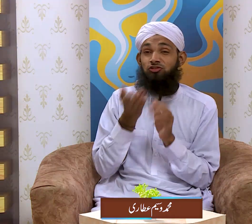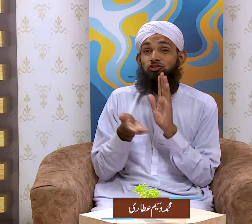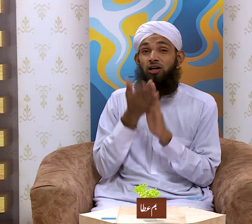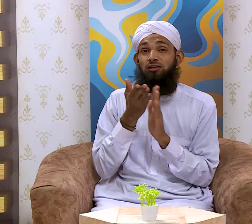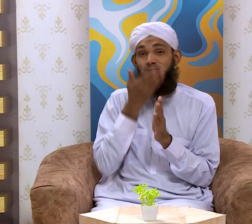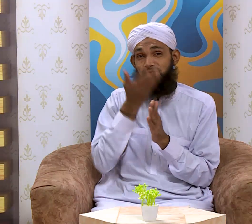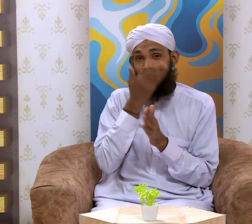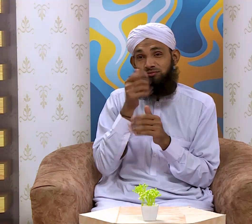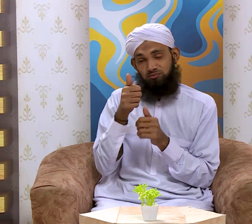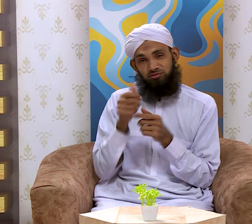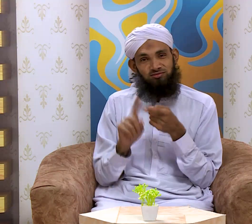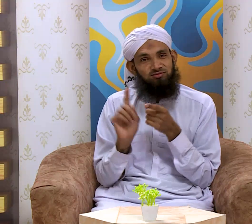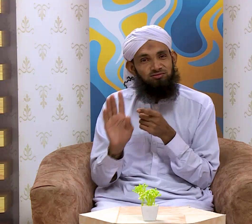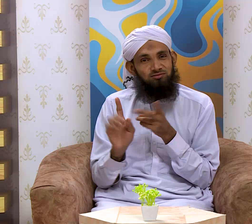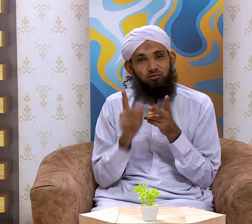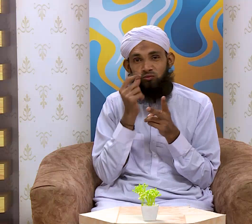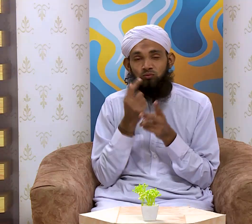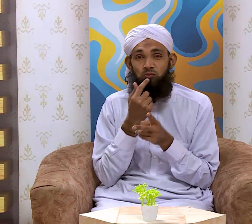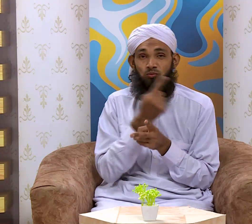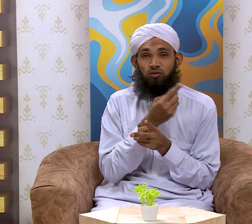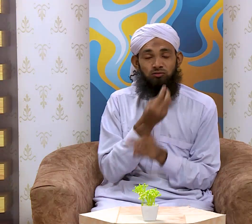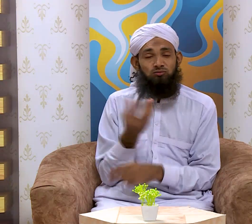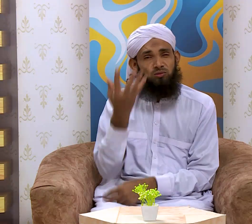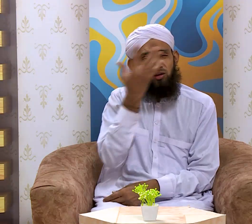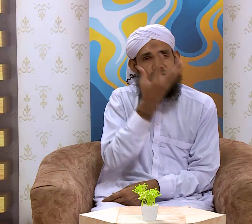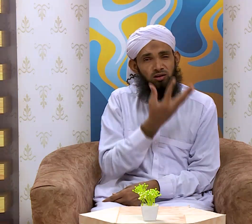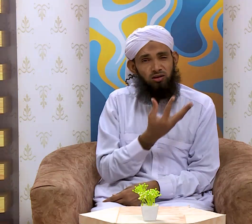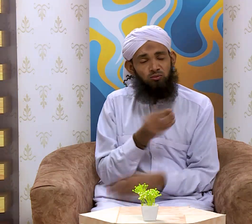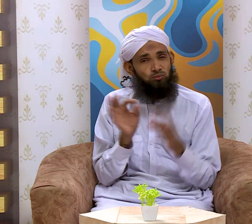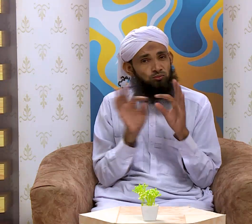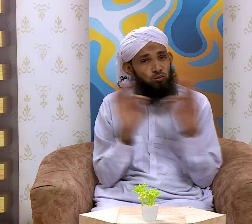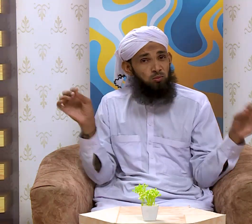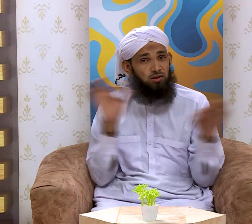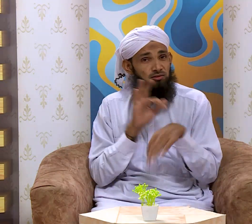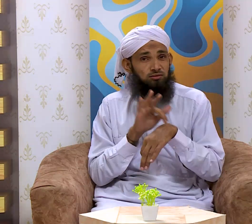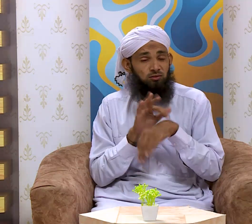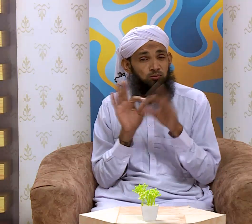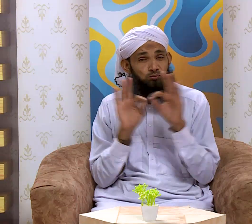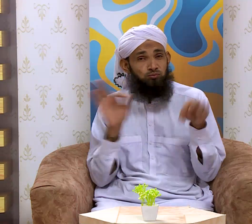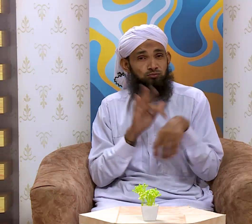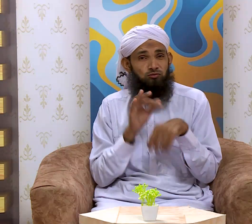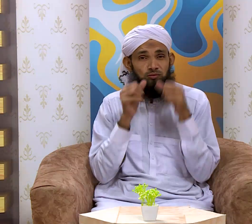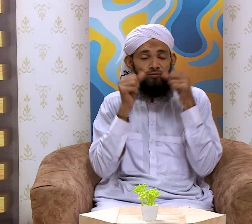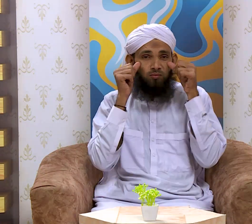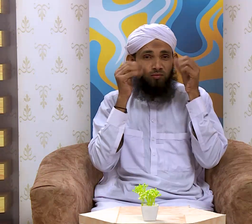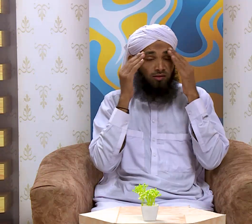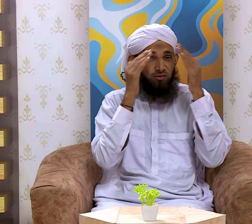ہے۔ عرض کی میں سارا وقت آپ صلی اللہ علیہ وآلہ وصحبہ وسلم پر درود پاک پڑھتا رہوں